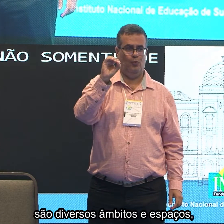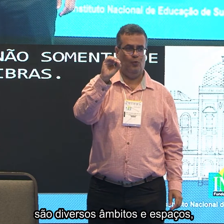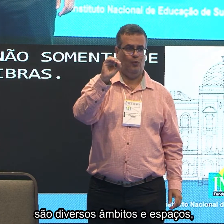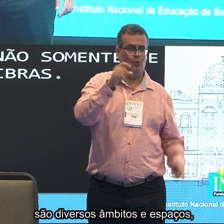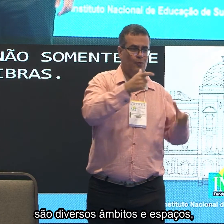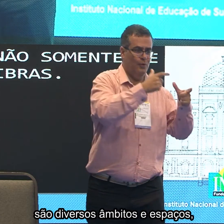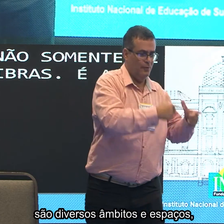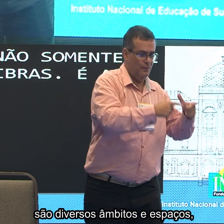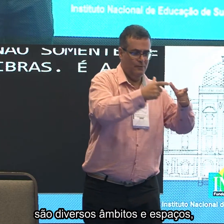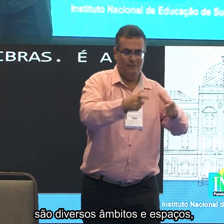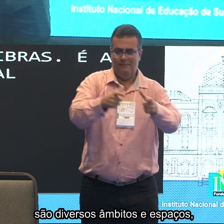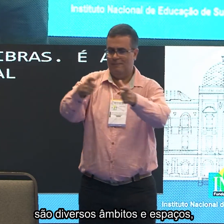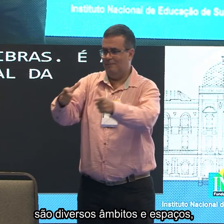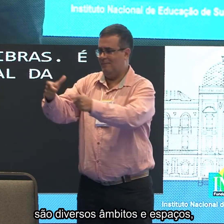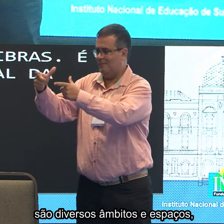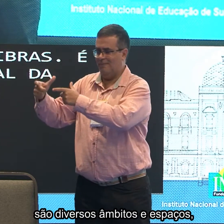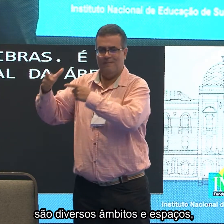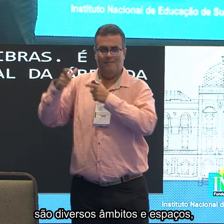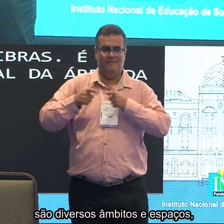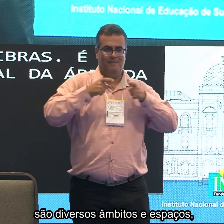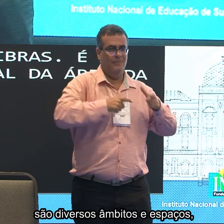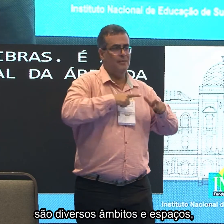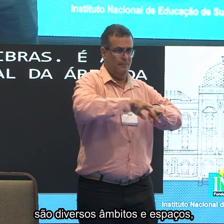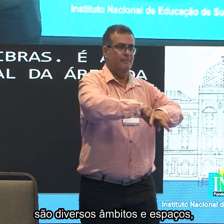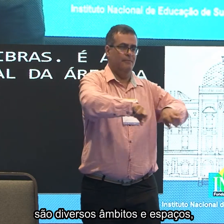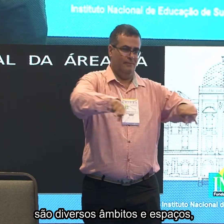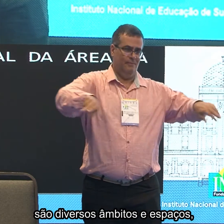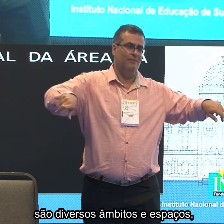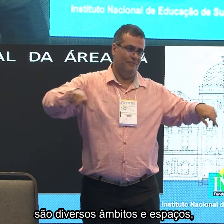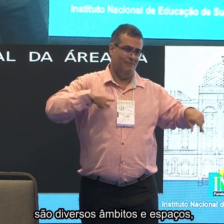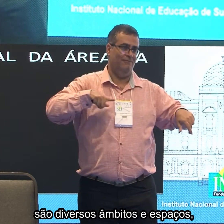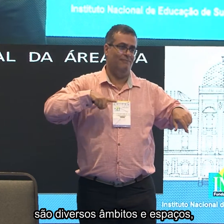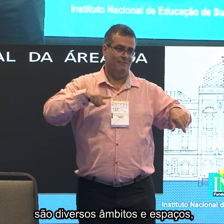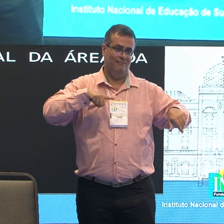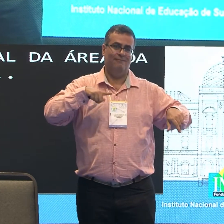São diversos âmbitos, são diversos espaços.